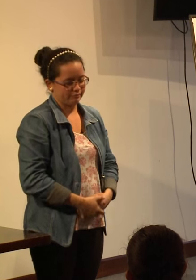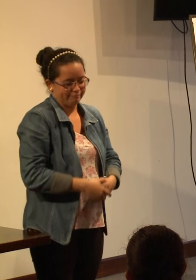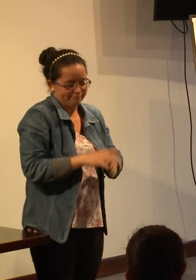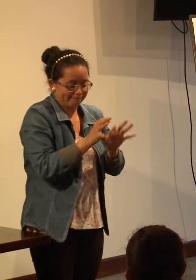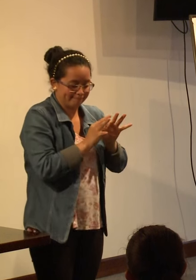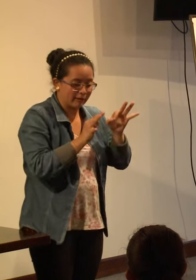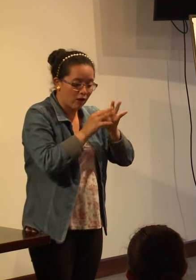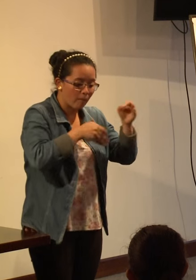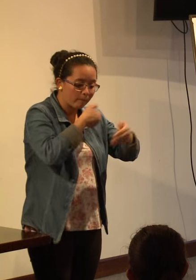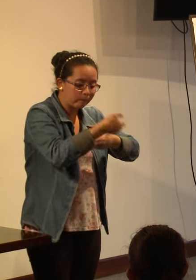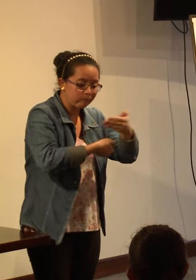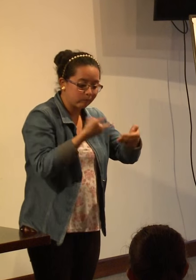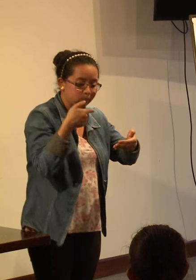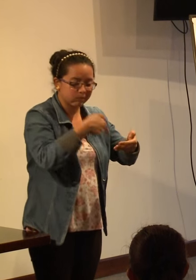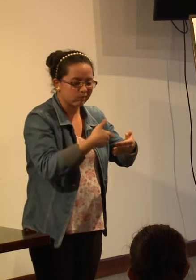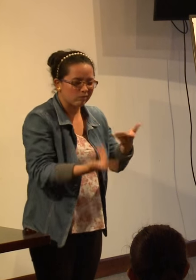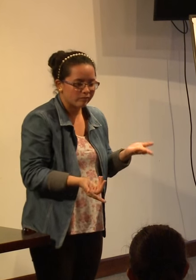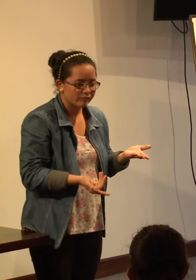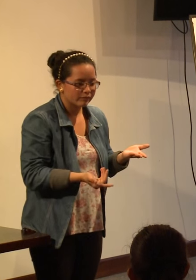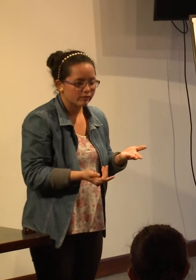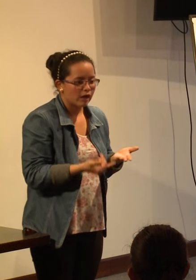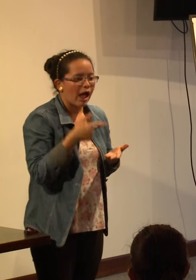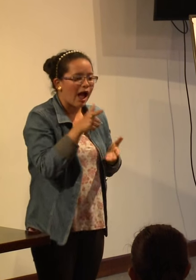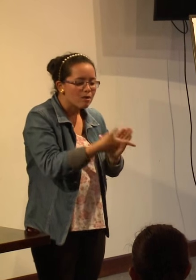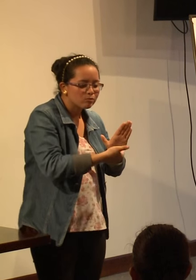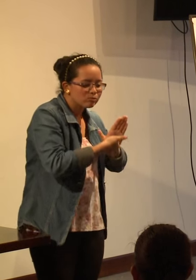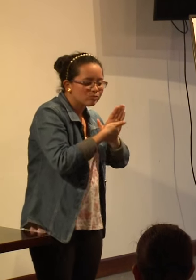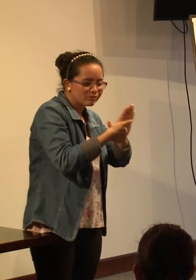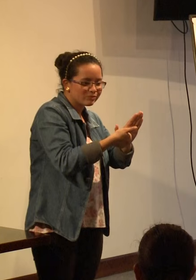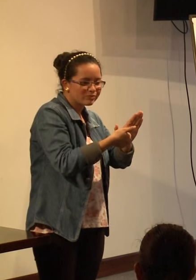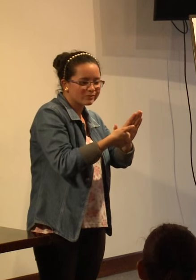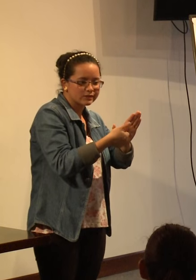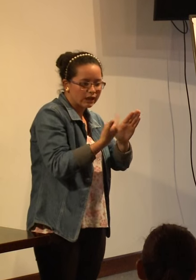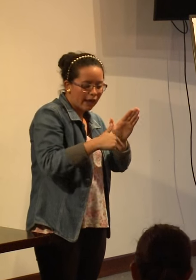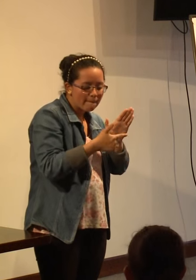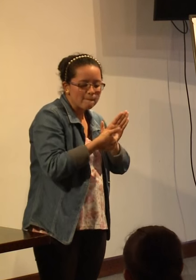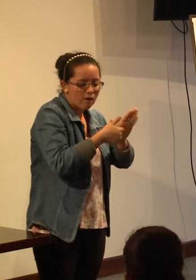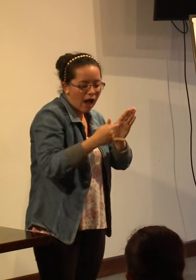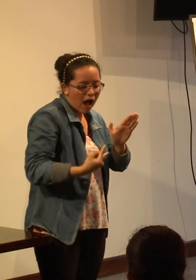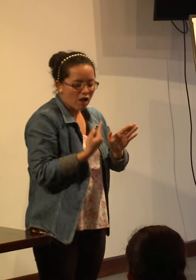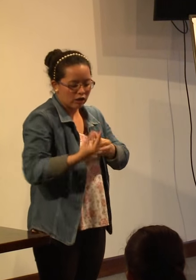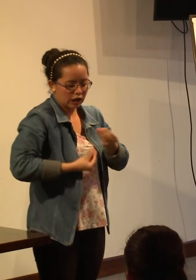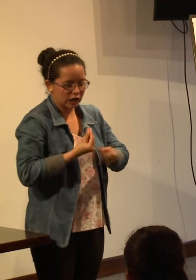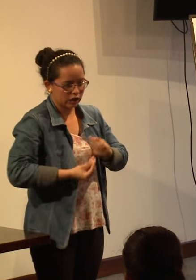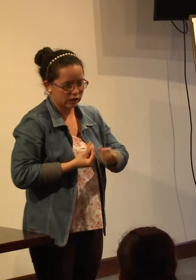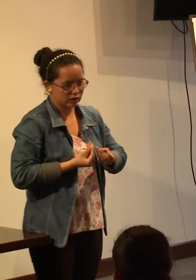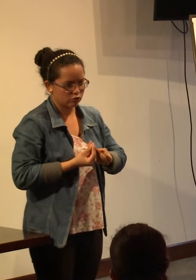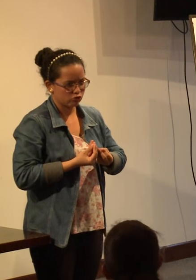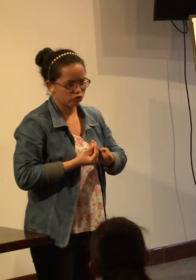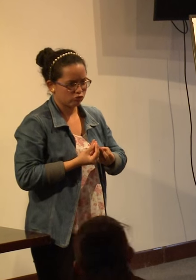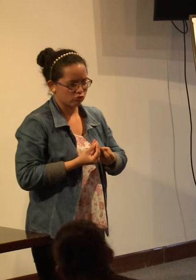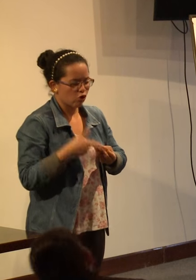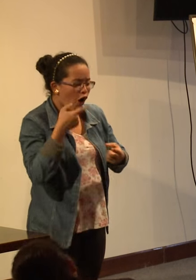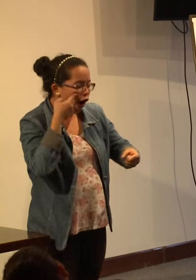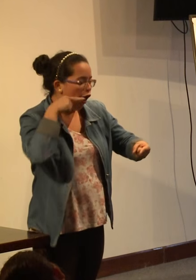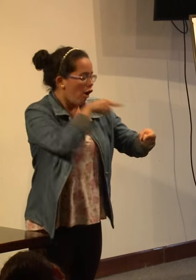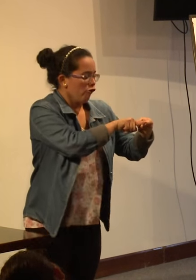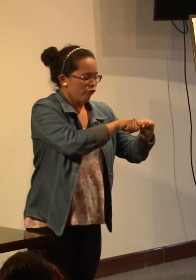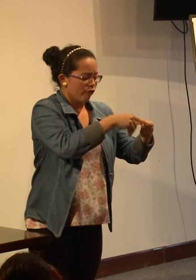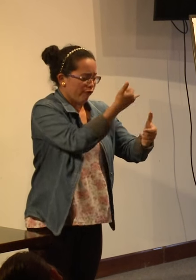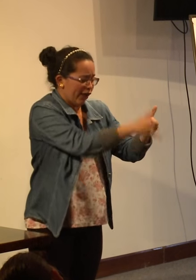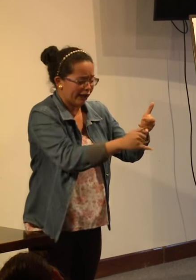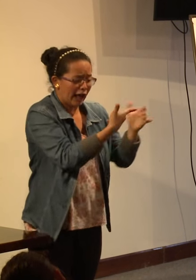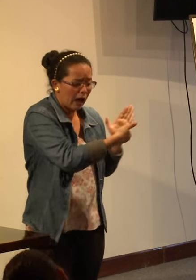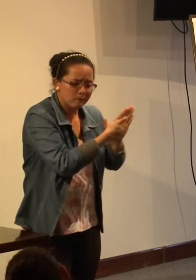es que si haya una exposición de los trabajos que se van haciendo. No como resultado frente al público, pero que sí